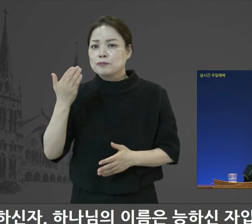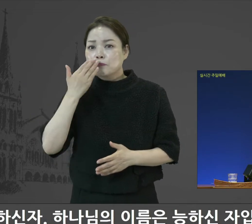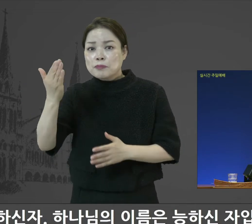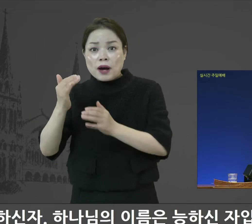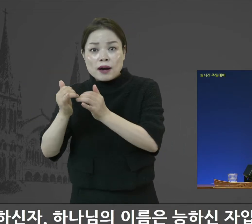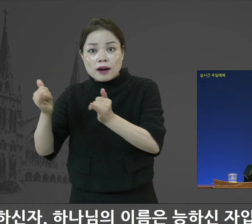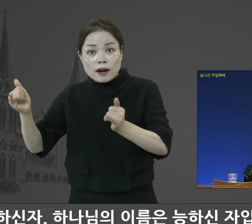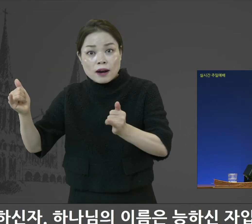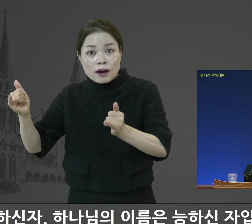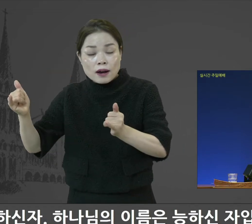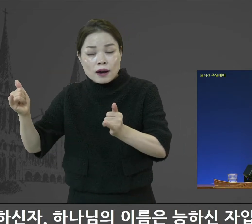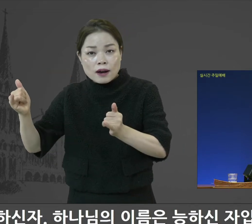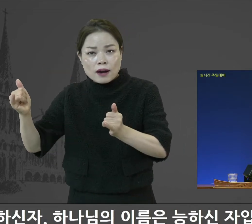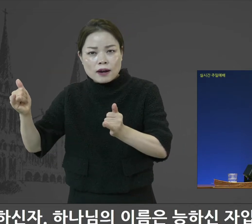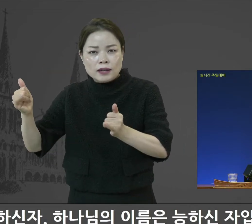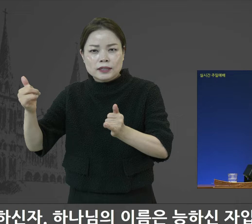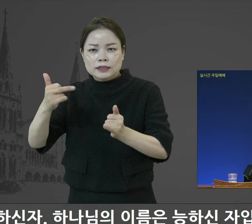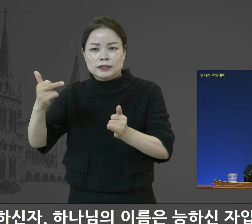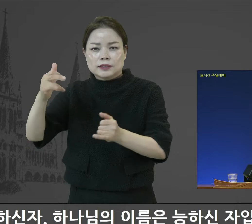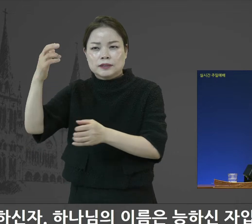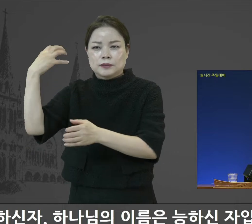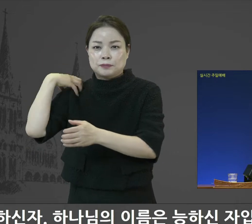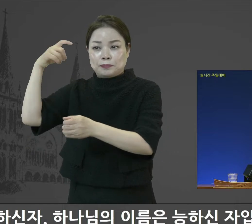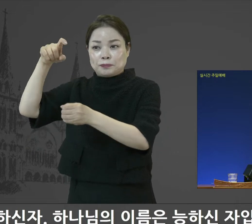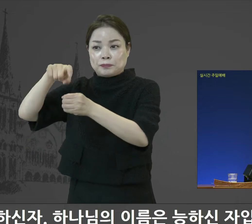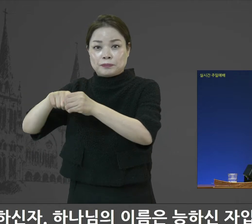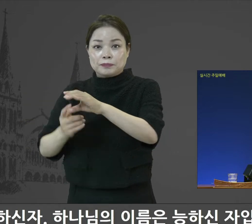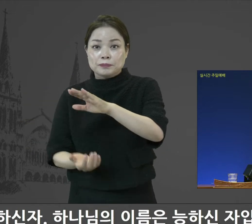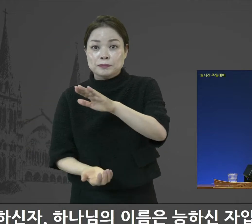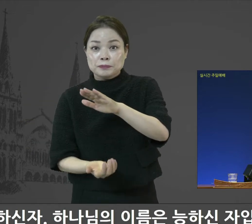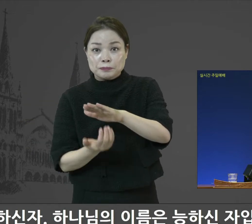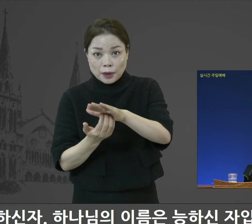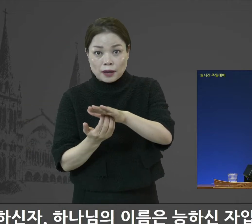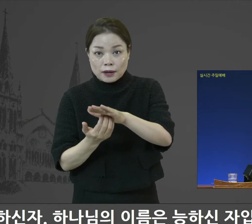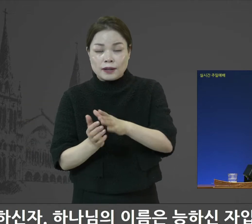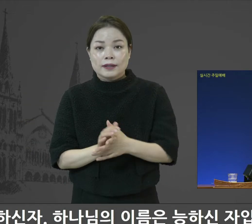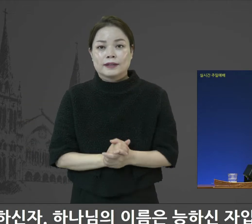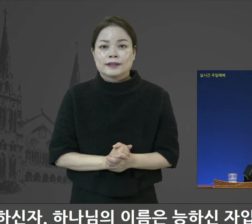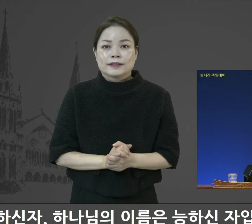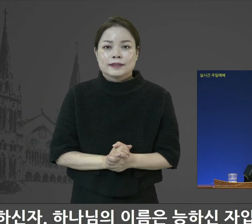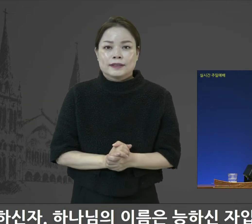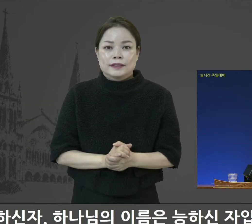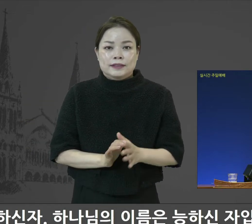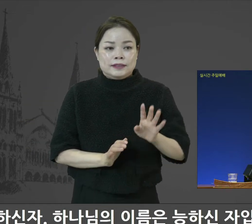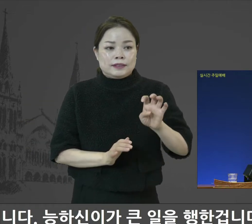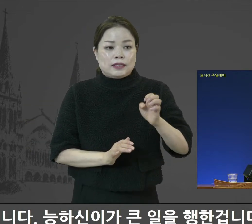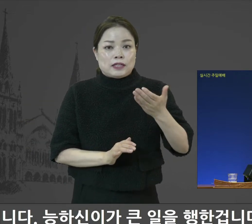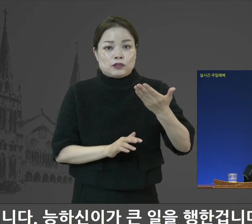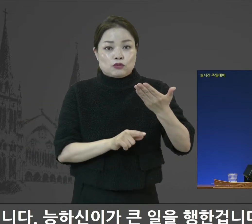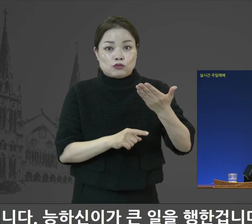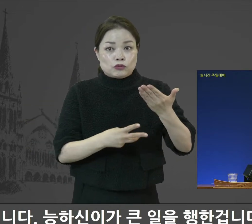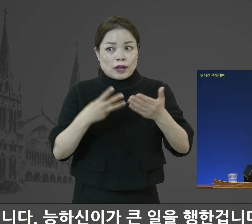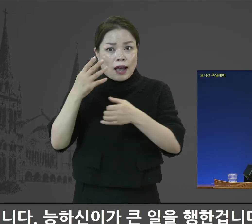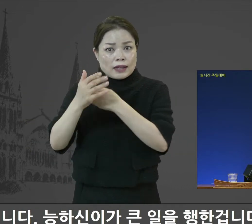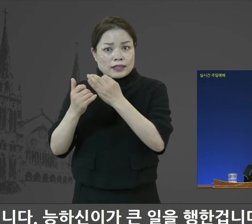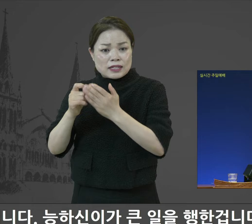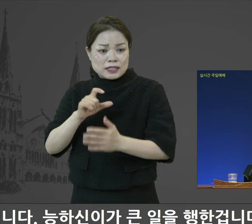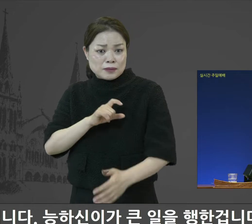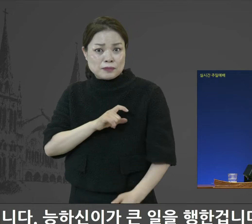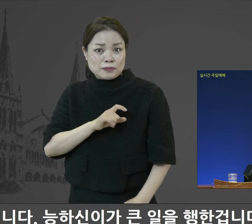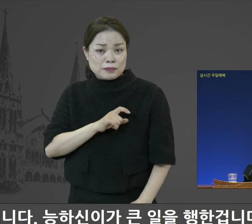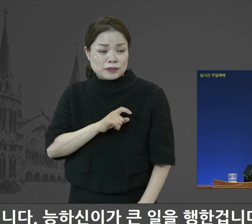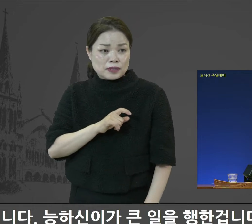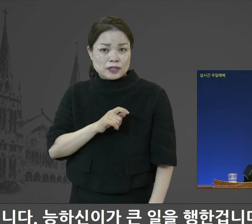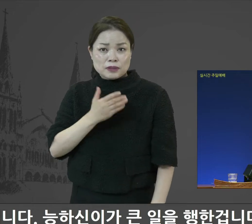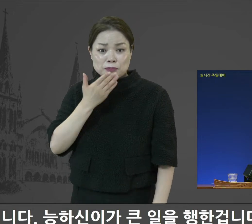이가 큰 일을 행하신 겁니다. 그런데 49절을 보면 하나님의 이름이 능하신